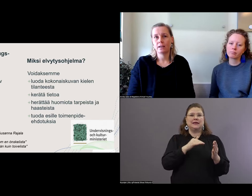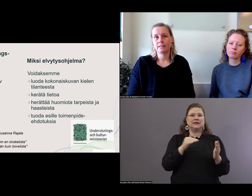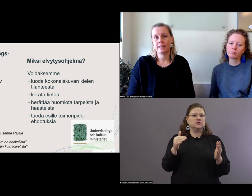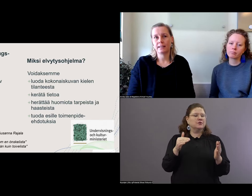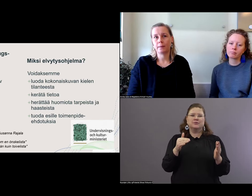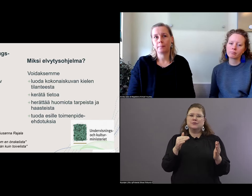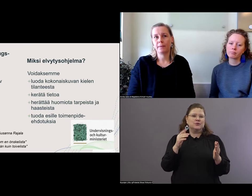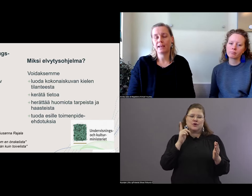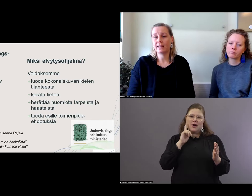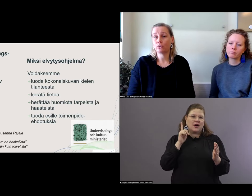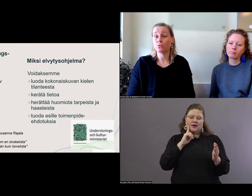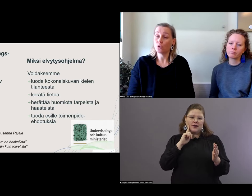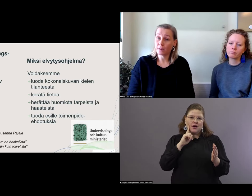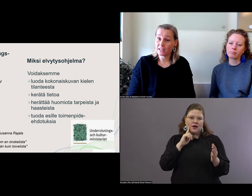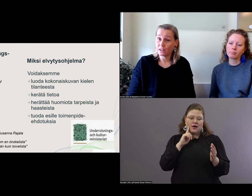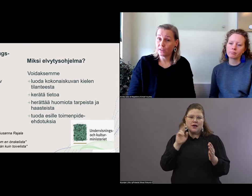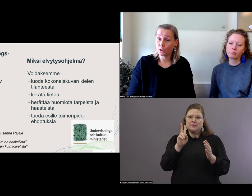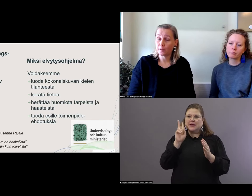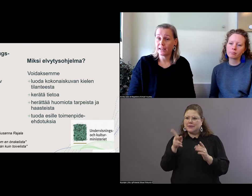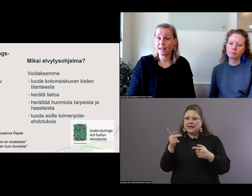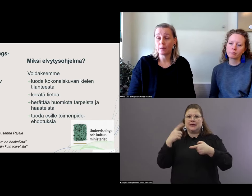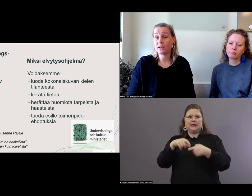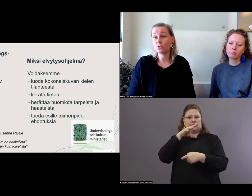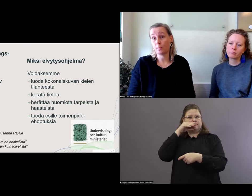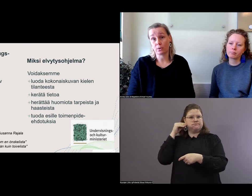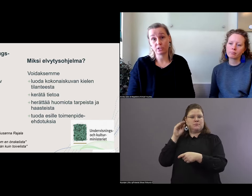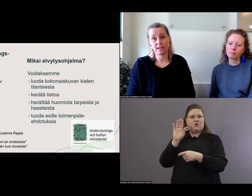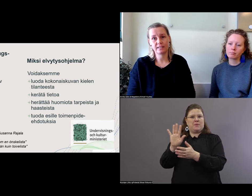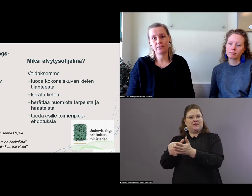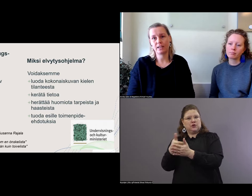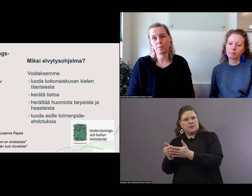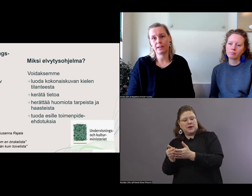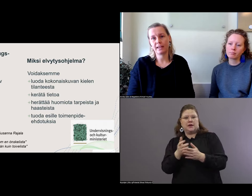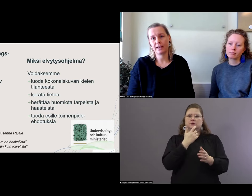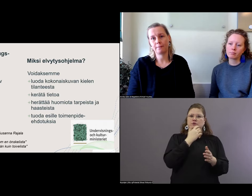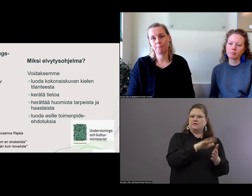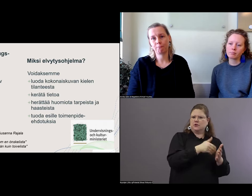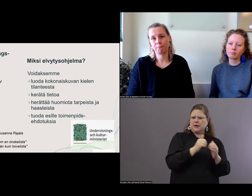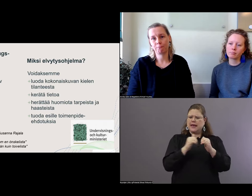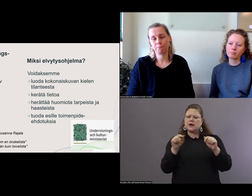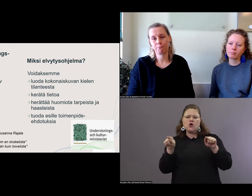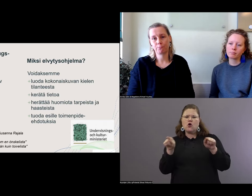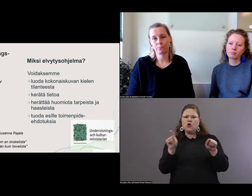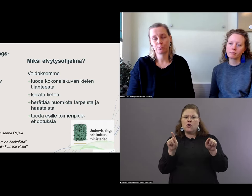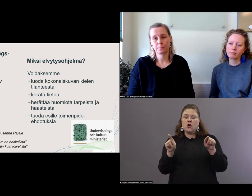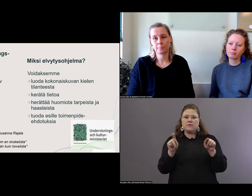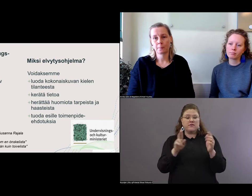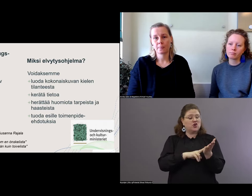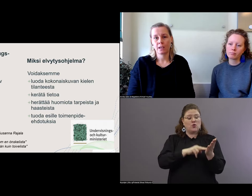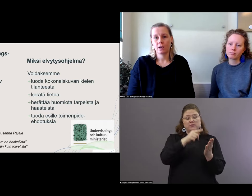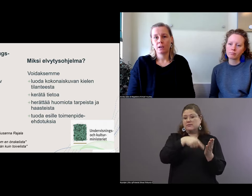aina siitä, mikä liittyy suomalaiseen viittomakieleen ja mikä suomenruotsalaiseen viittomakieleen.